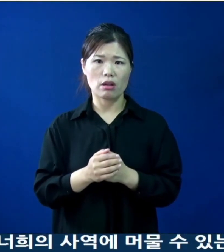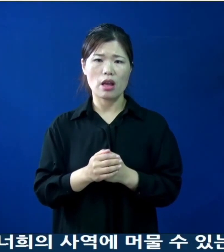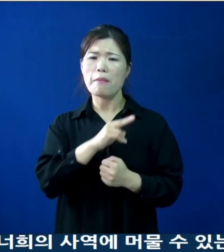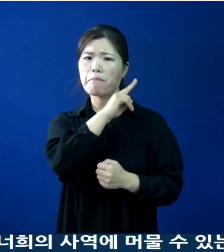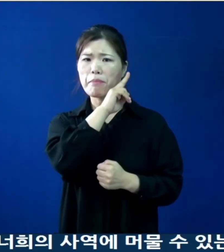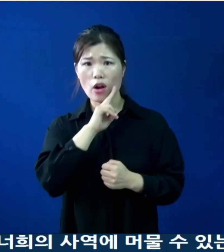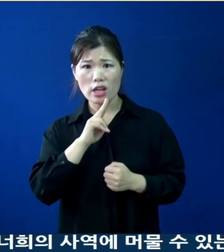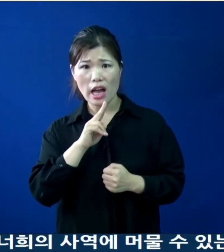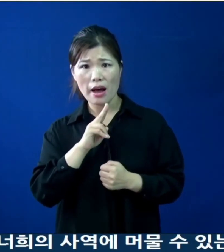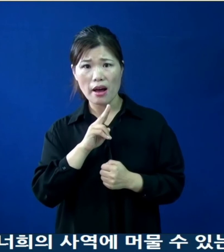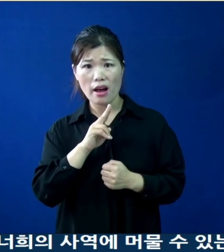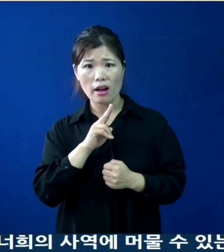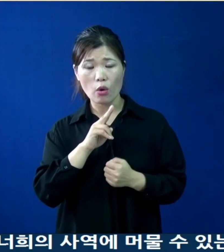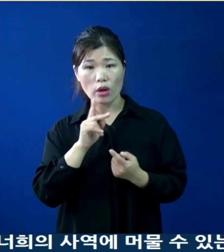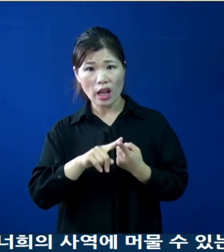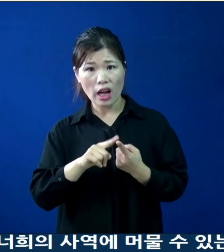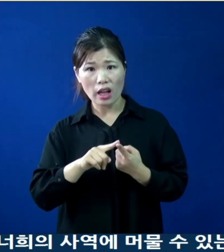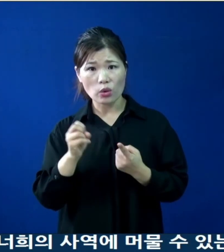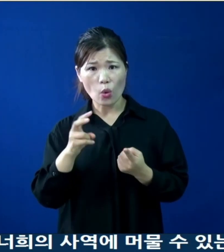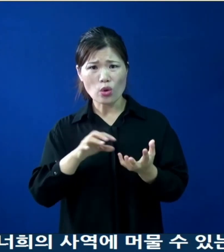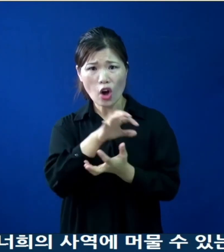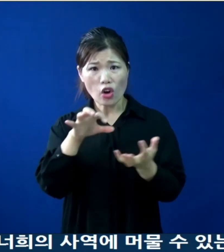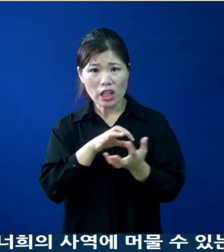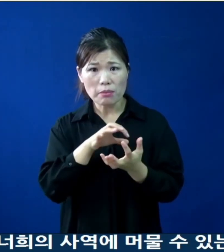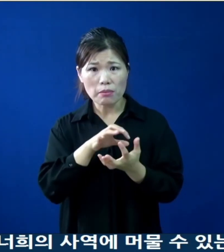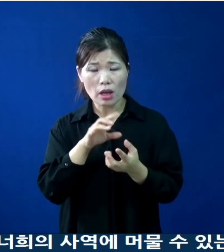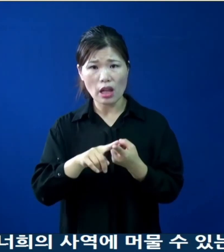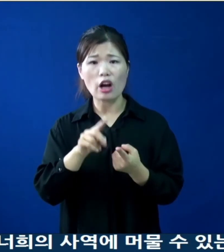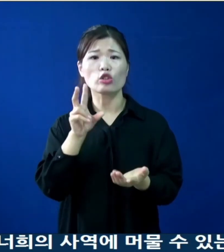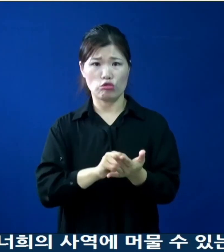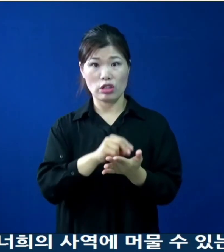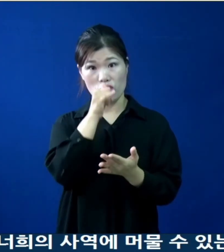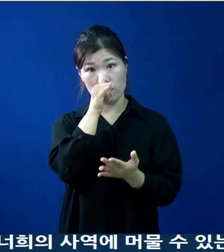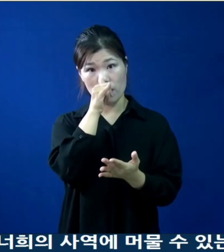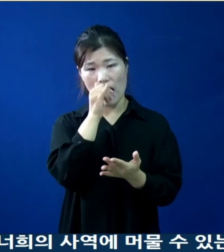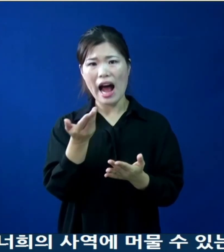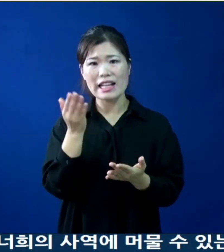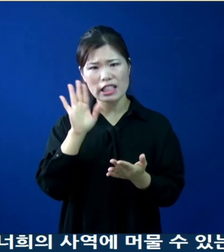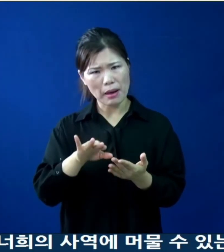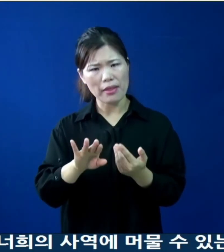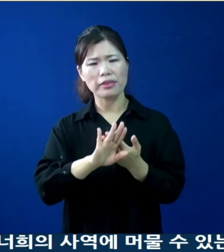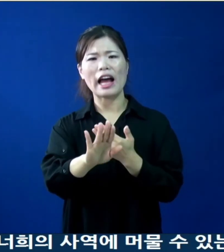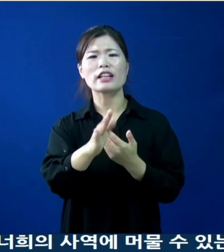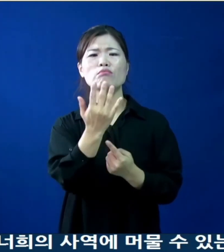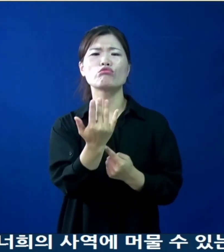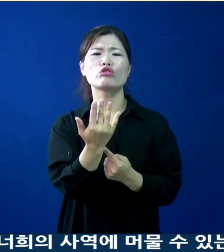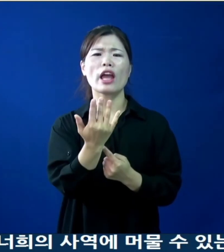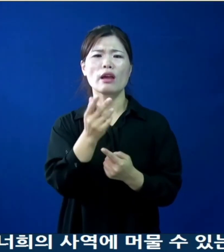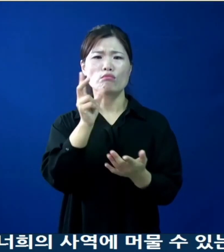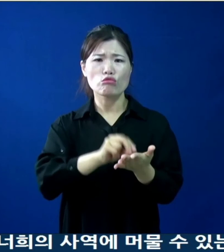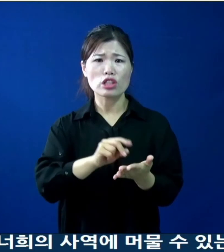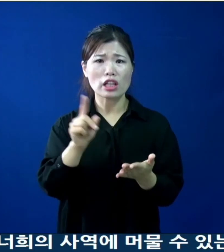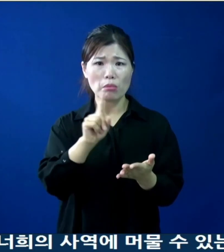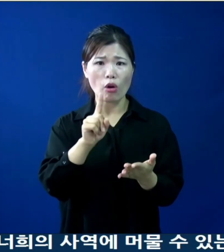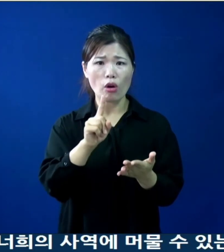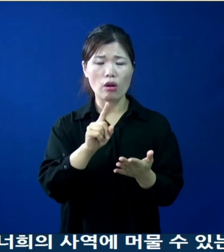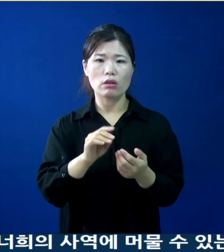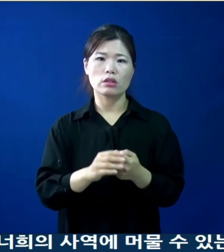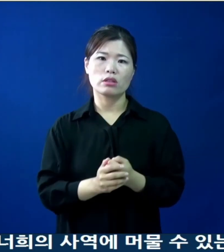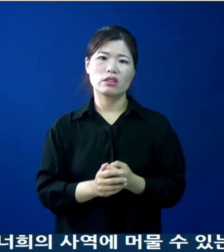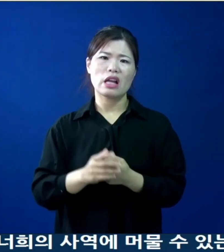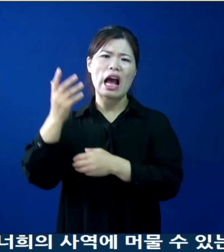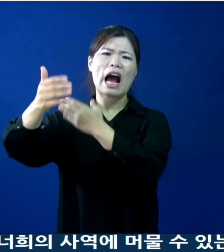편리함, 섞임, 이런 것도 있었지만 다른 불의 문제는 뭐냐면 다른 힘을 의지한